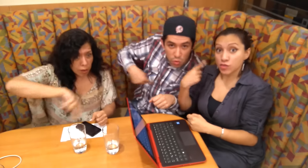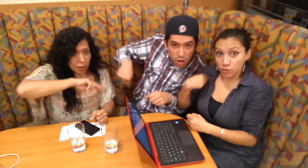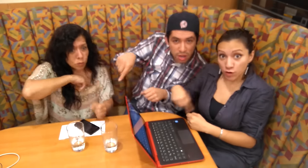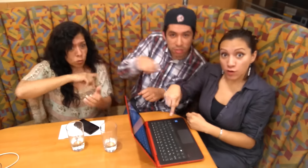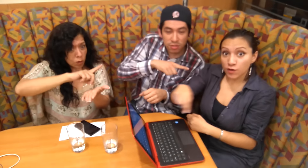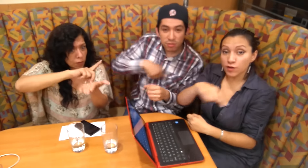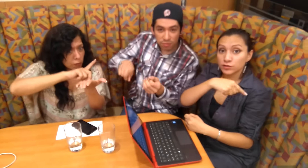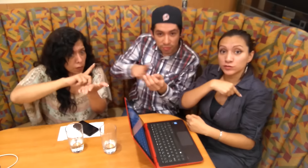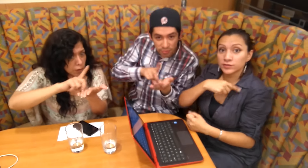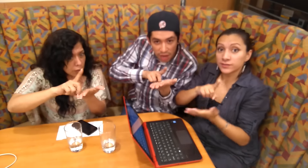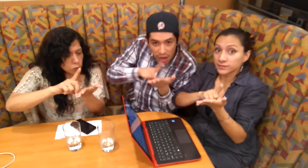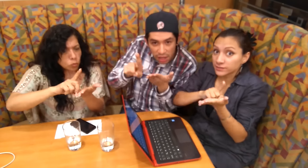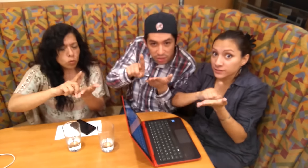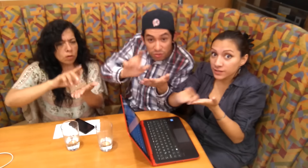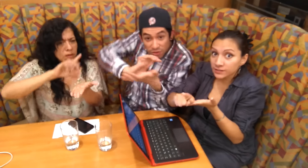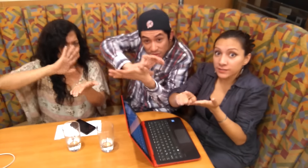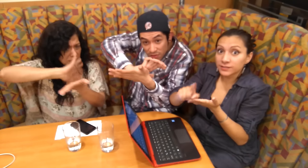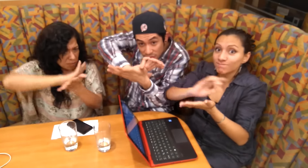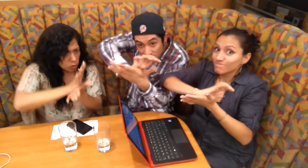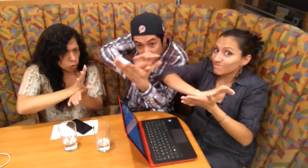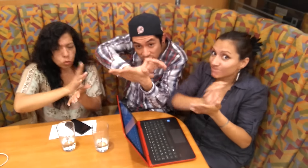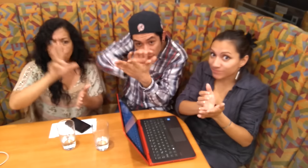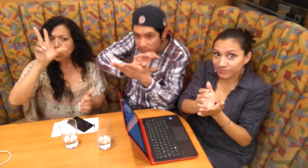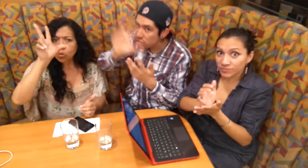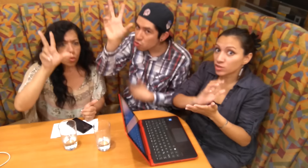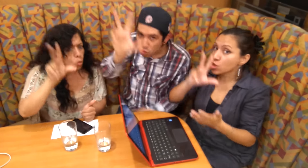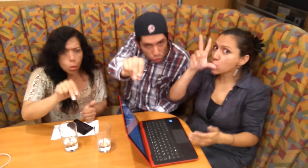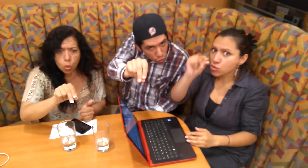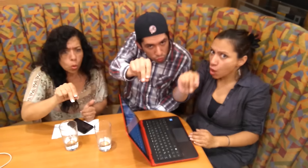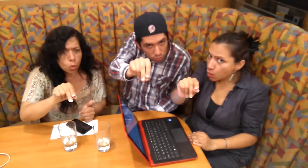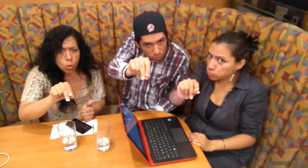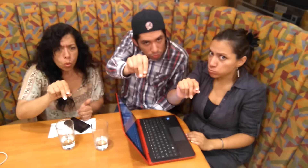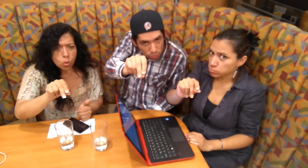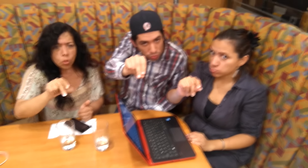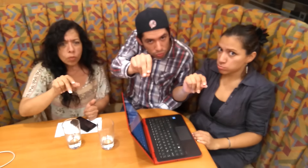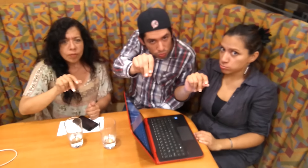defendamos nosotros nuestro derecho a la no discriminación.